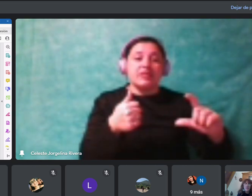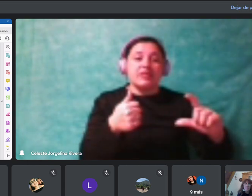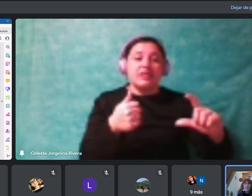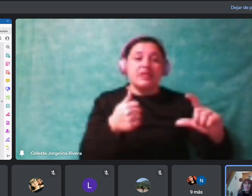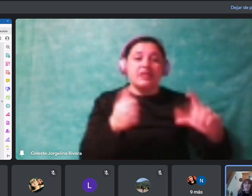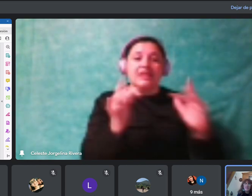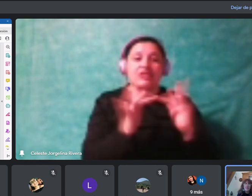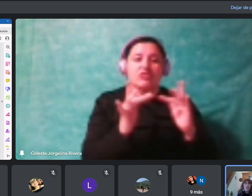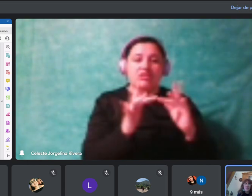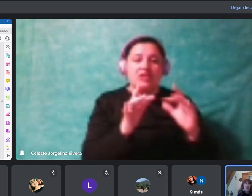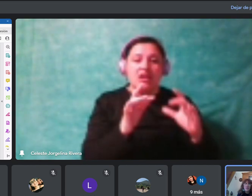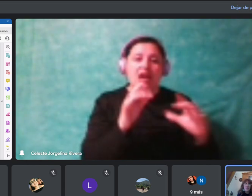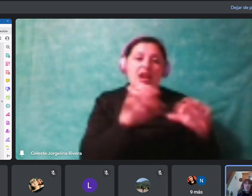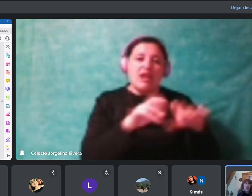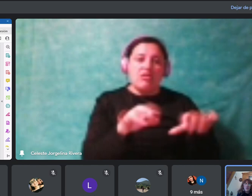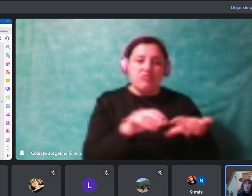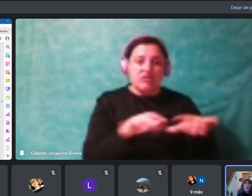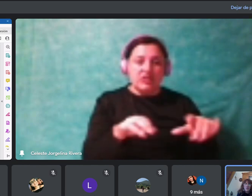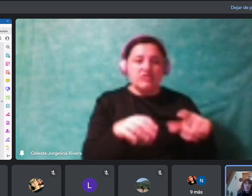¿Qué más?